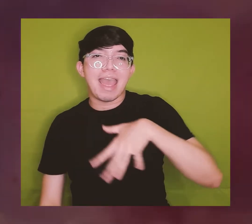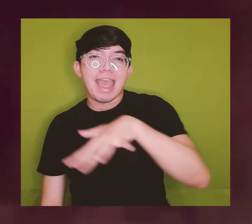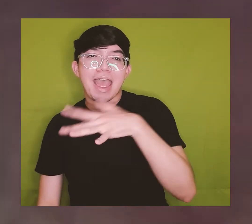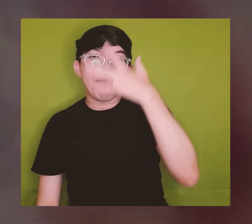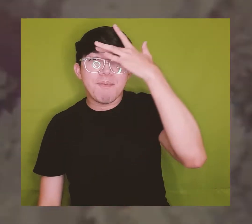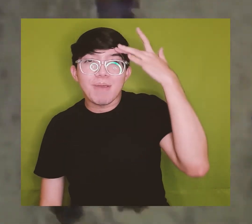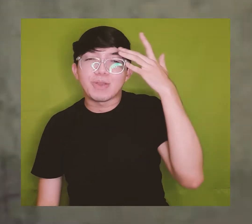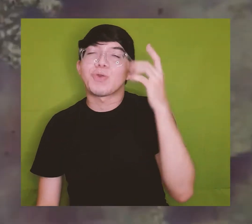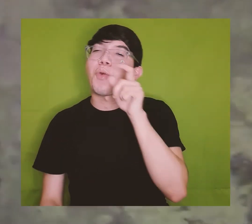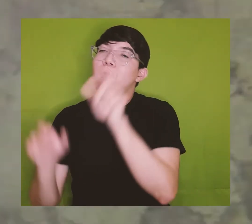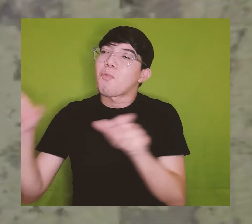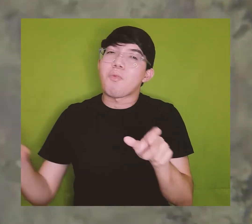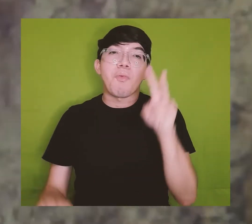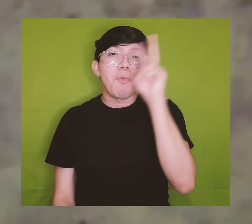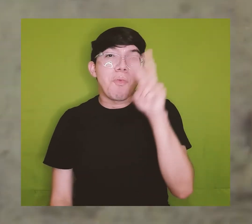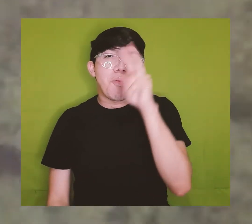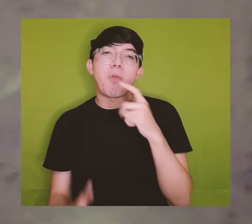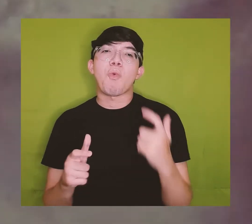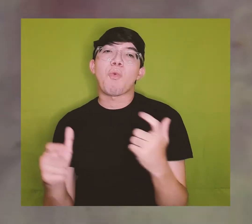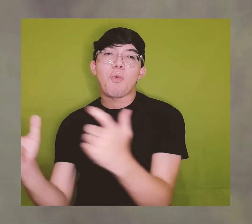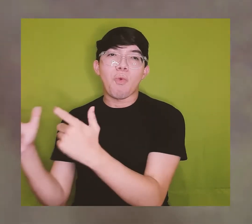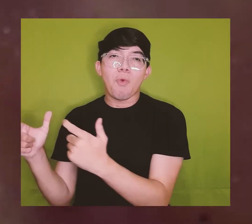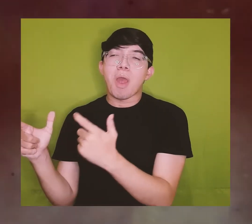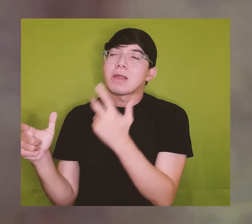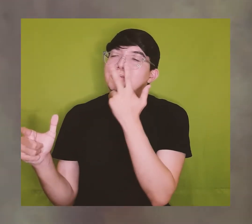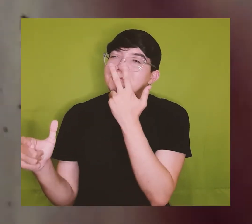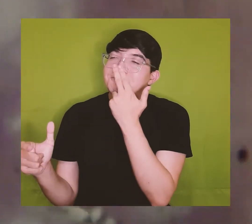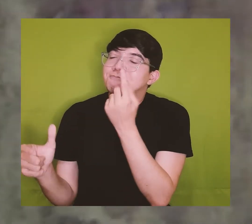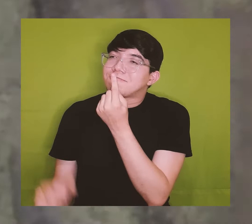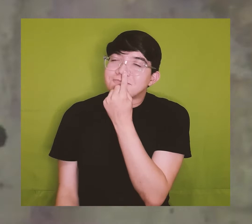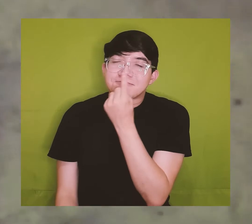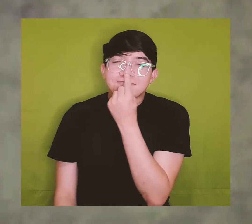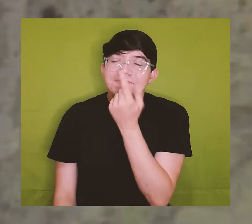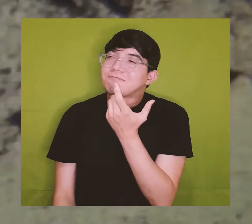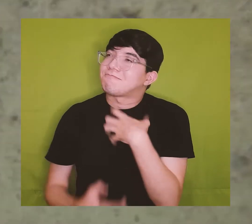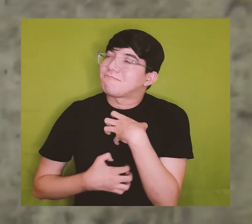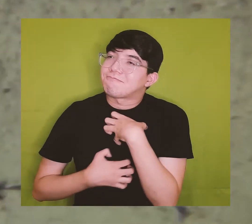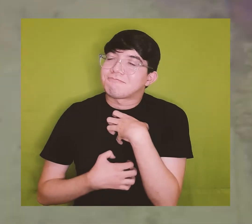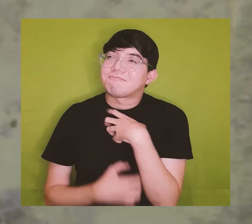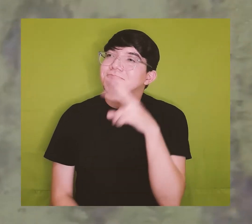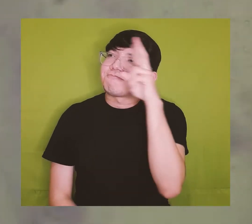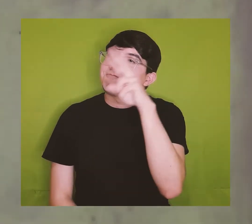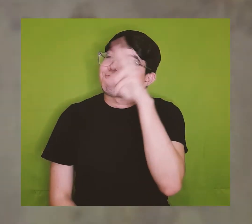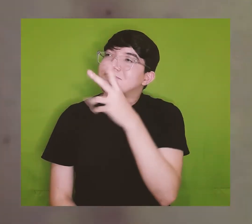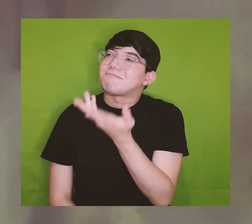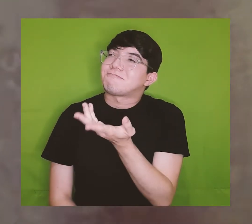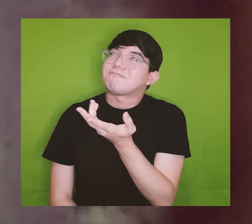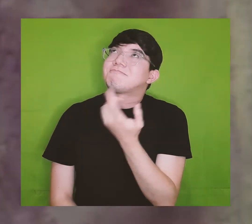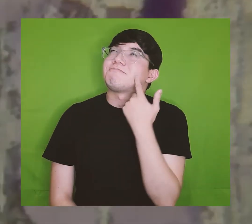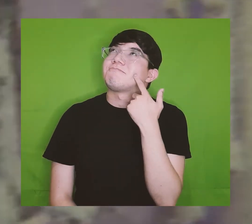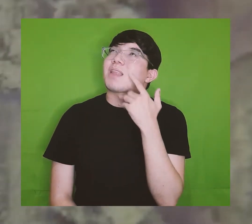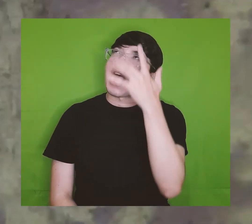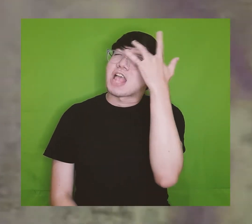uma experiência de lugar, sabe? De lugarzinho, assim, sabe? De lugar afetivo. De você ouvir aquelas pessoas conversando, mesmo quando não